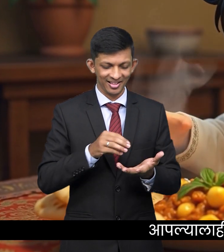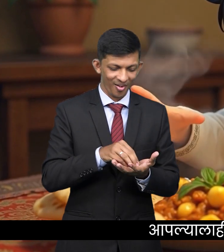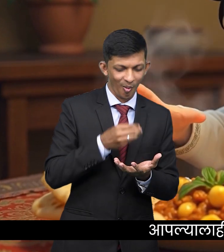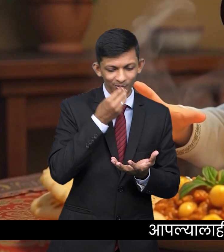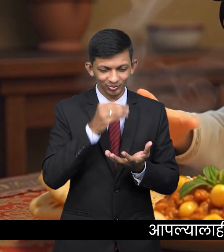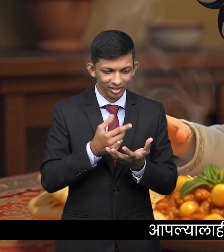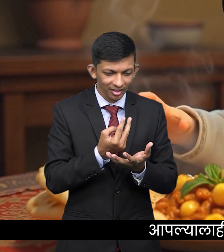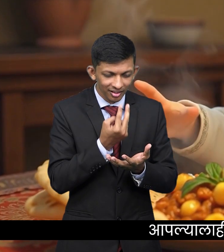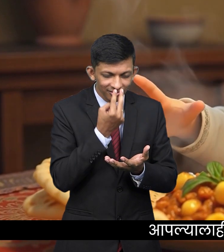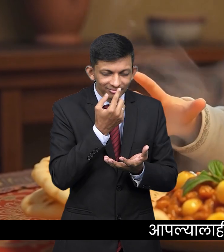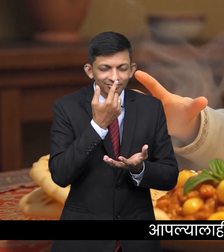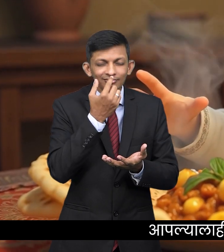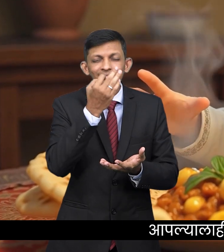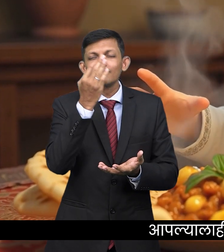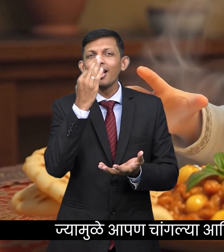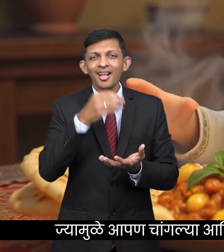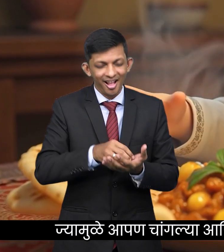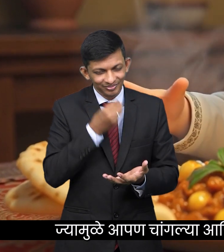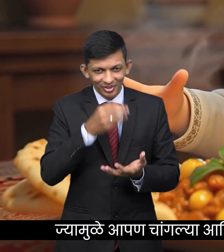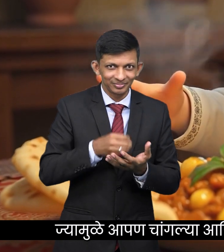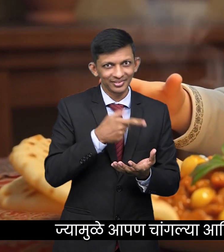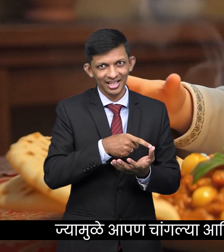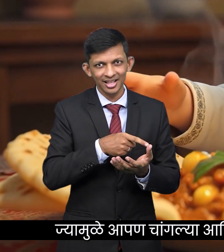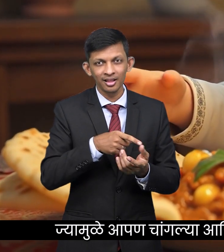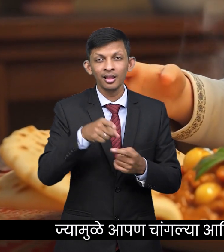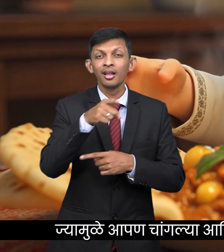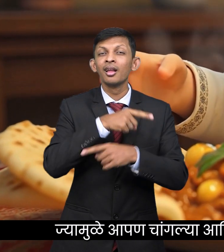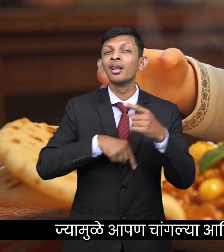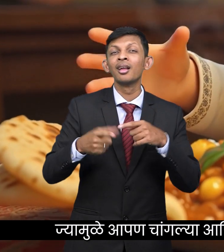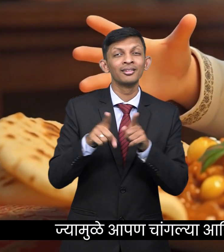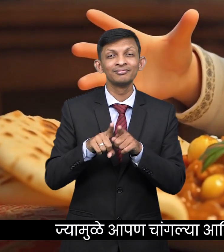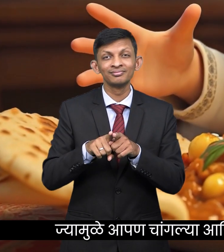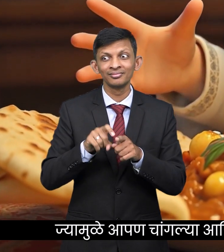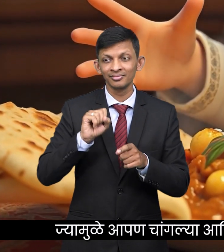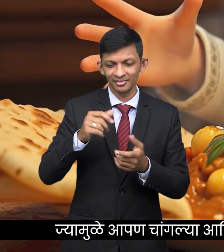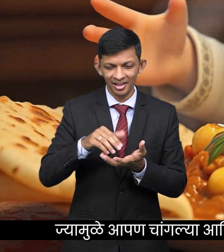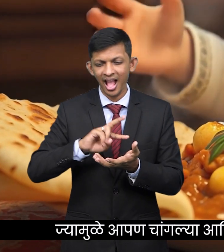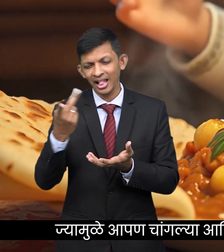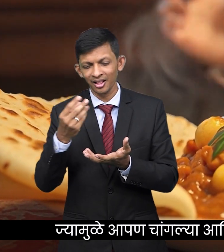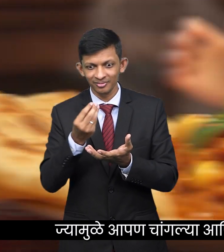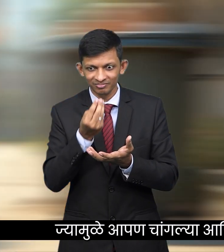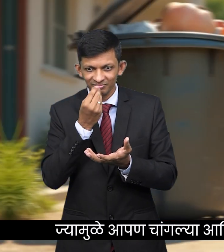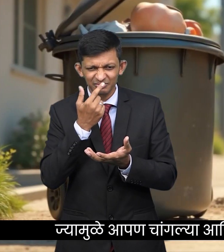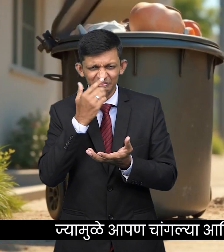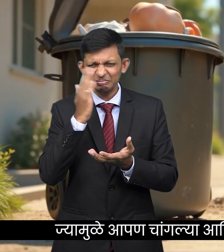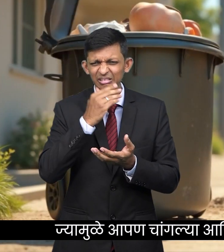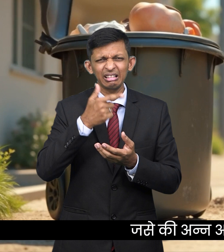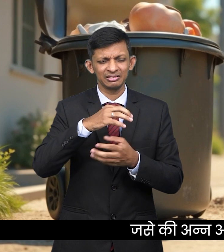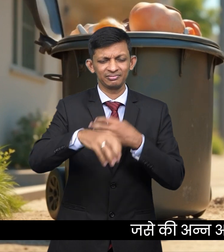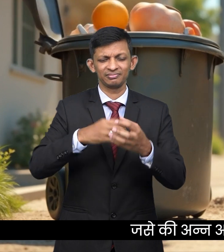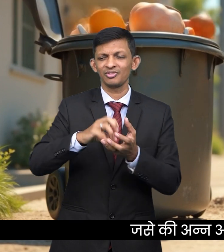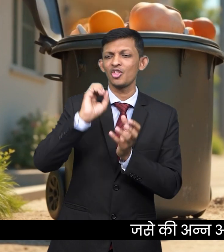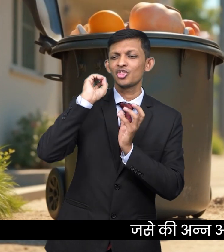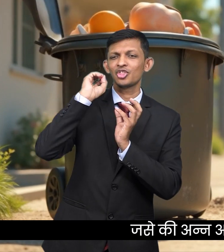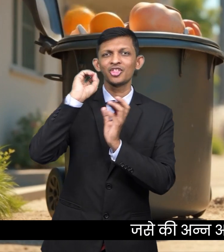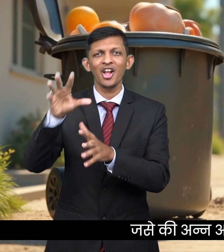आपल्यालाही वास घेण्याची शक्ती असते, ज्यामुळे आपण चांगल्या आणि वाईट वासांमधील फरक ओळखू शकतो,